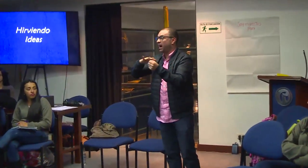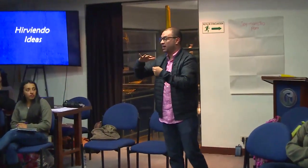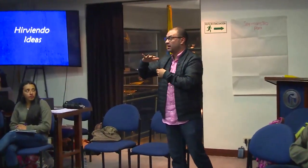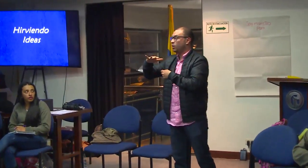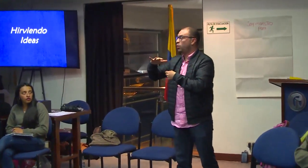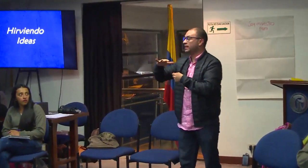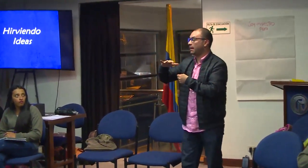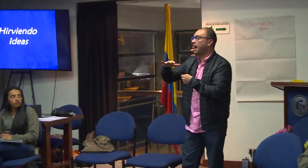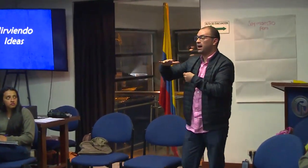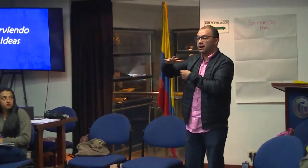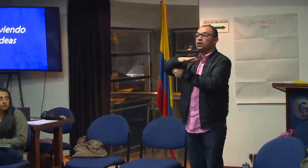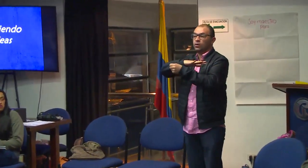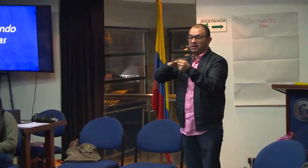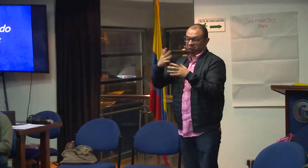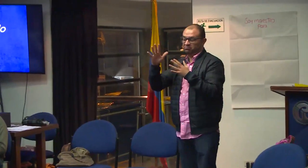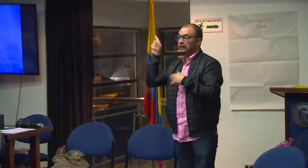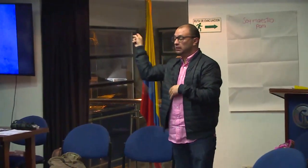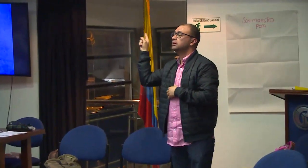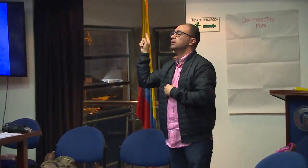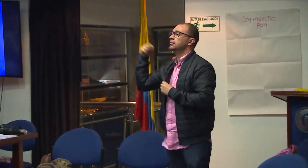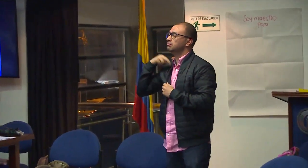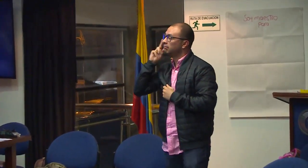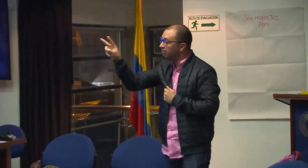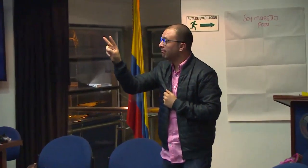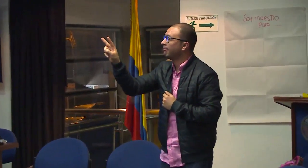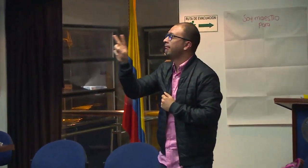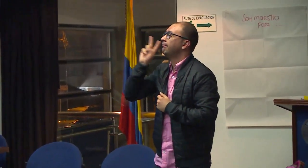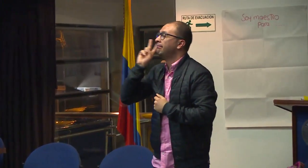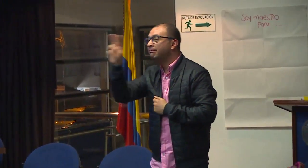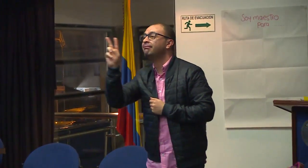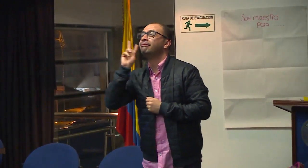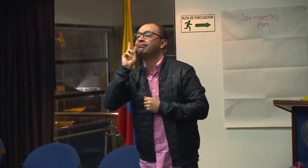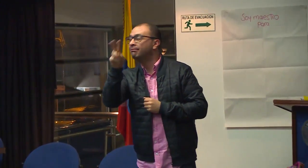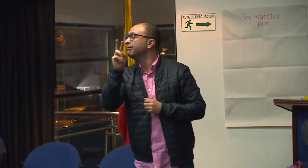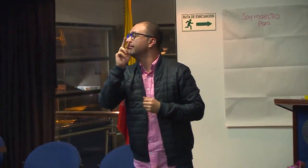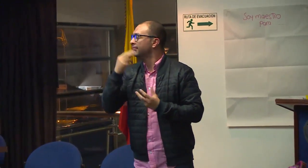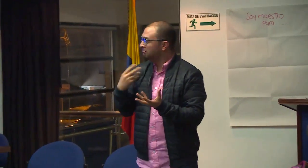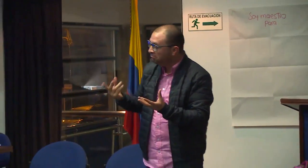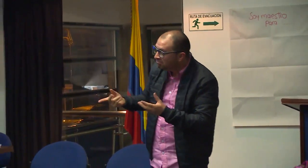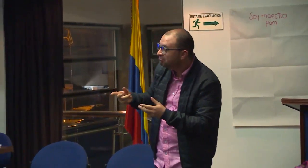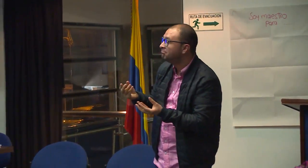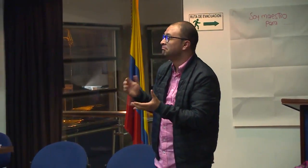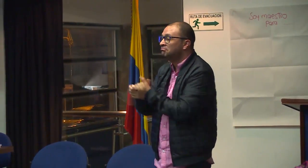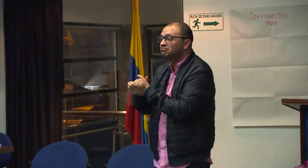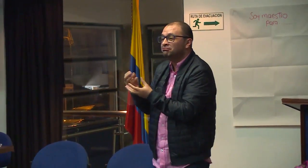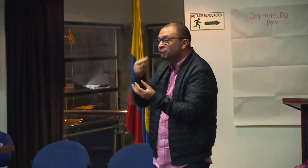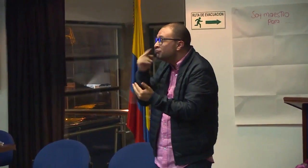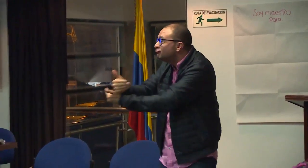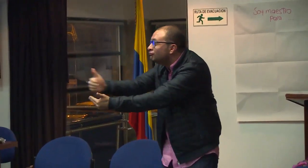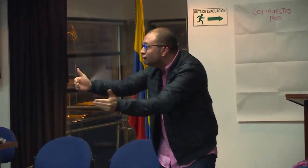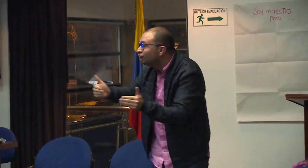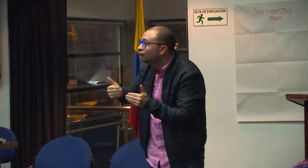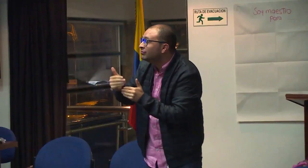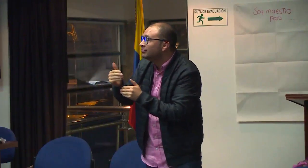que es de Cundinamarca. Es un pueblo que queda en Cundinamarca. Y yo veía que en ese